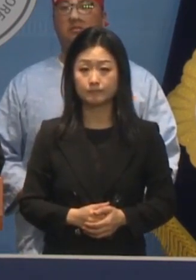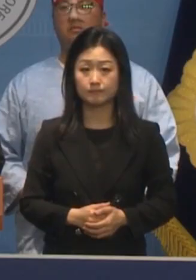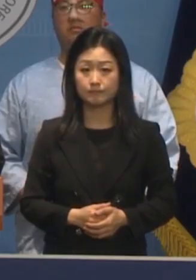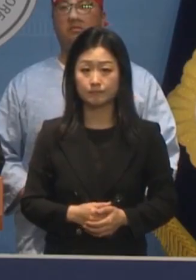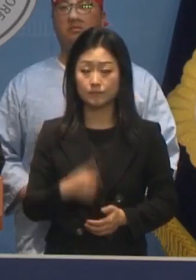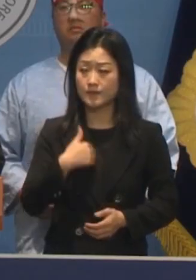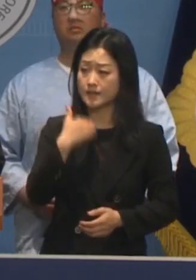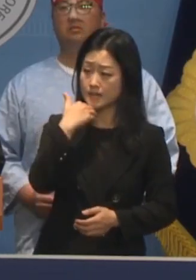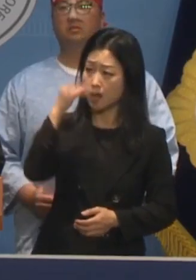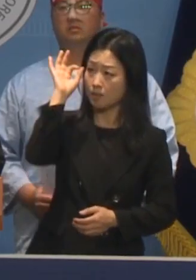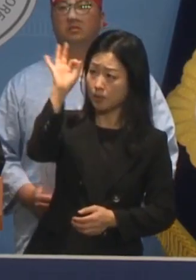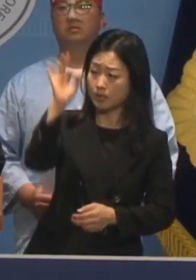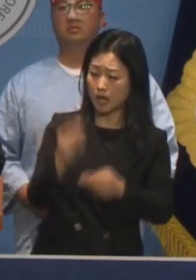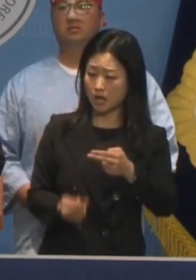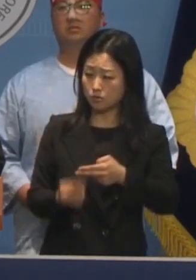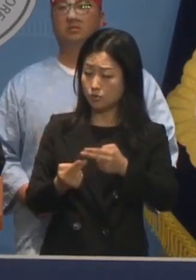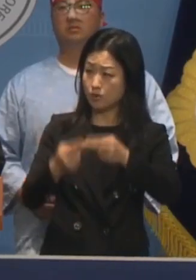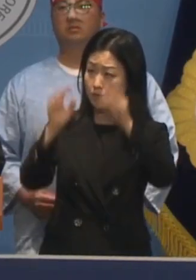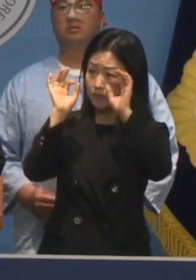지켜보겠습니다.